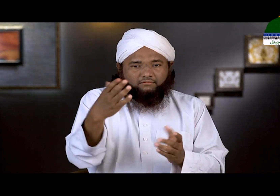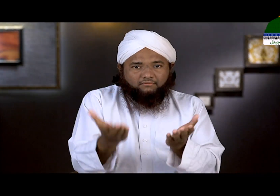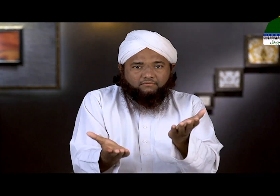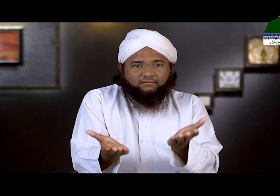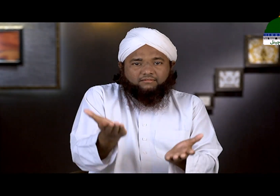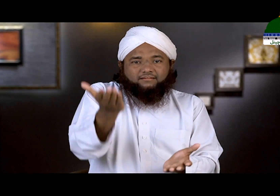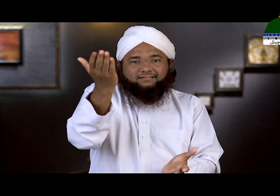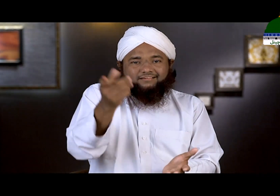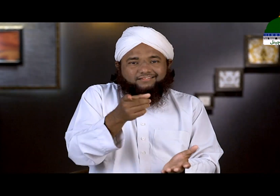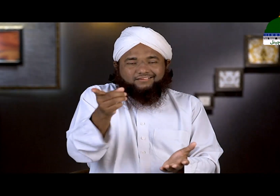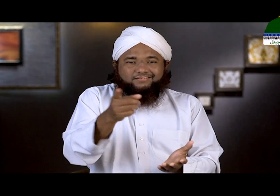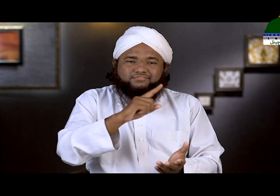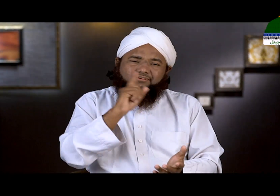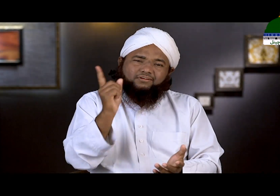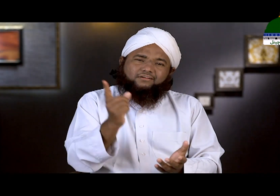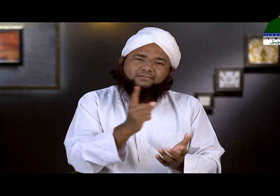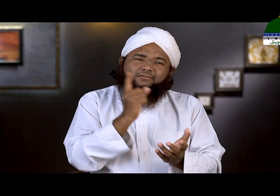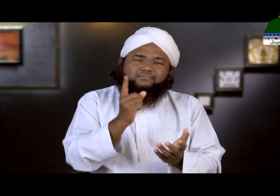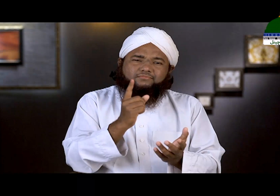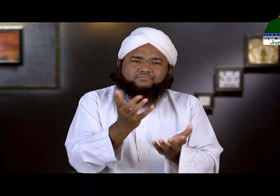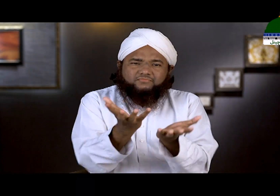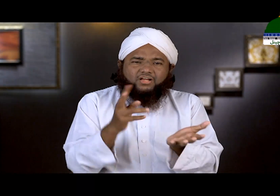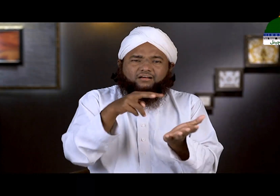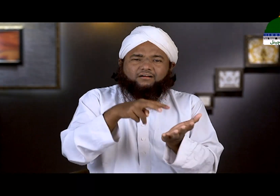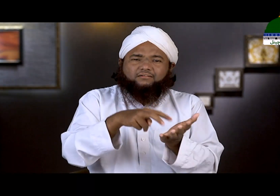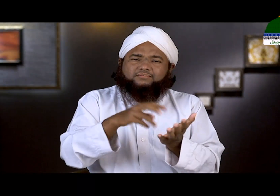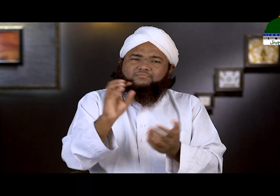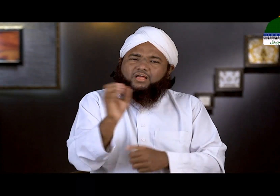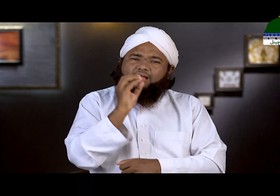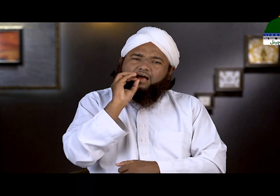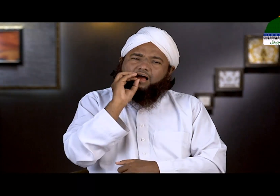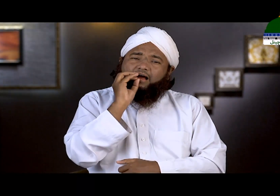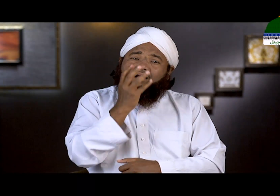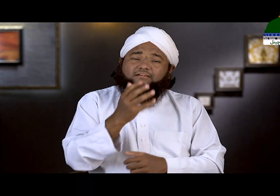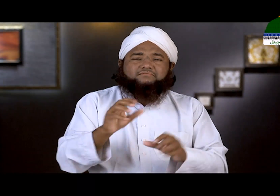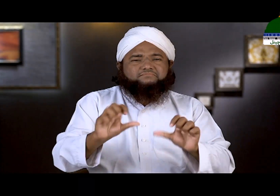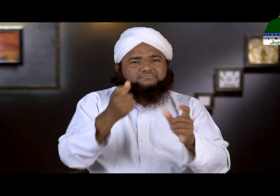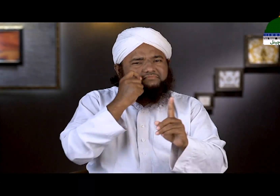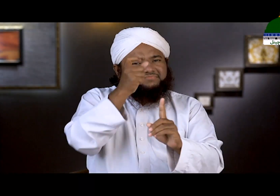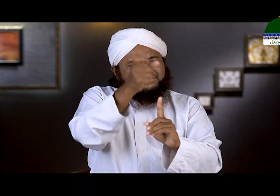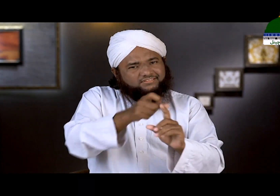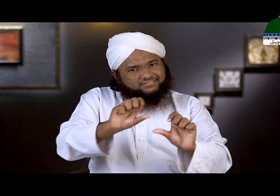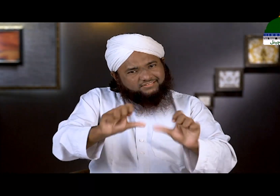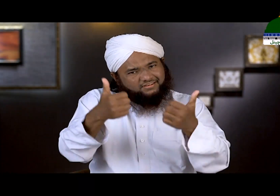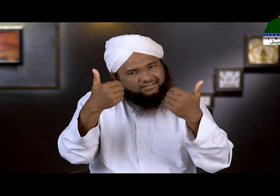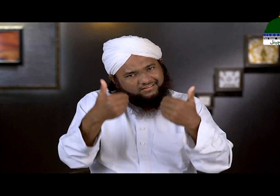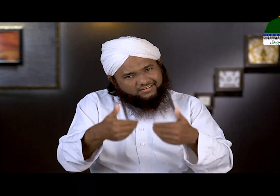اس شخص کا نیکیوں کا پلڑا وزنی ہوگا، ساتھ ہی معاشر میں ایک شور برپا ہوگا، کامیاب ہو